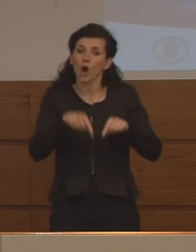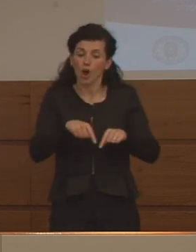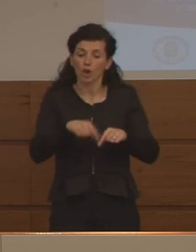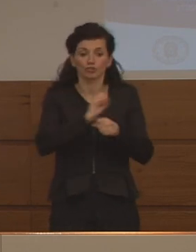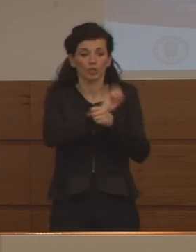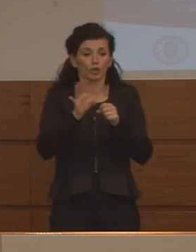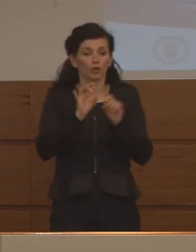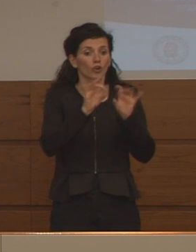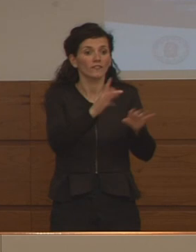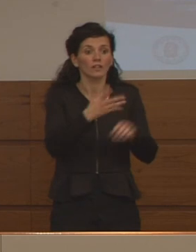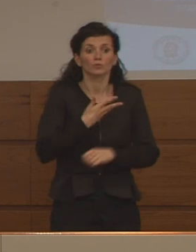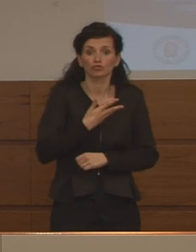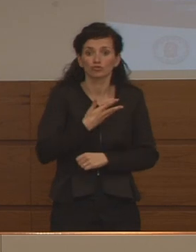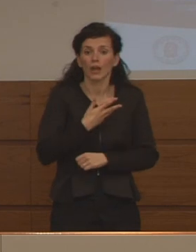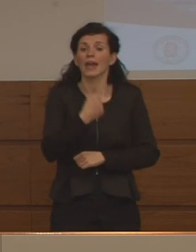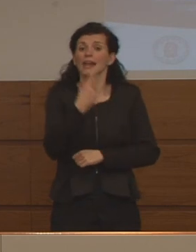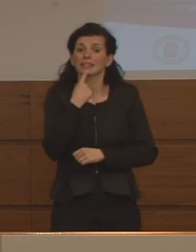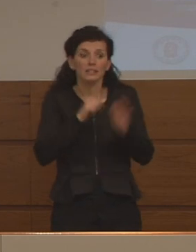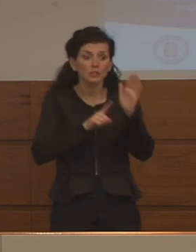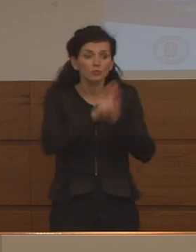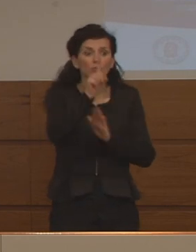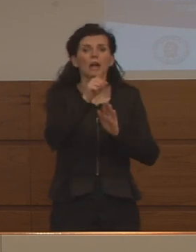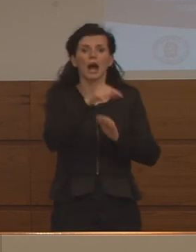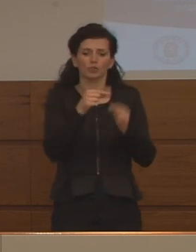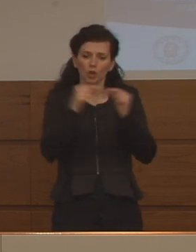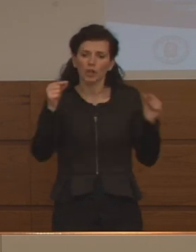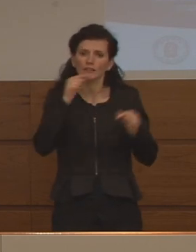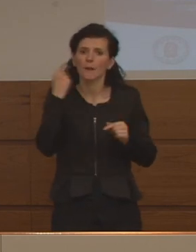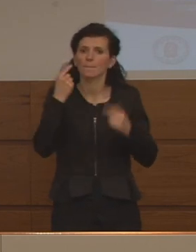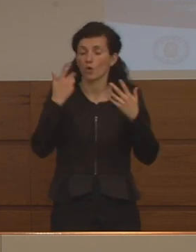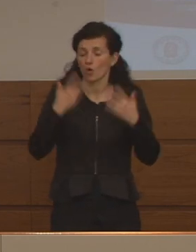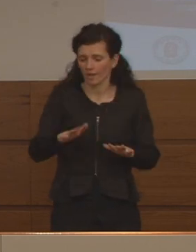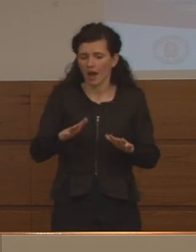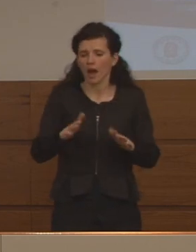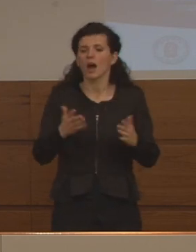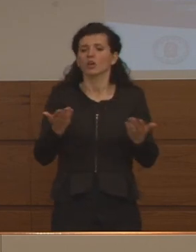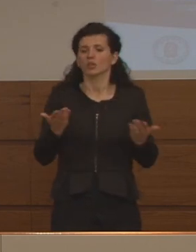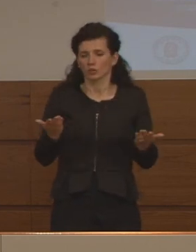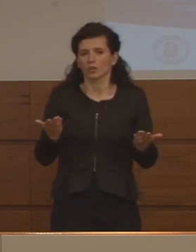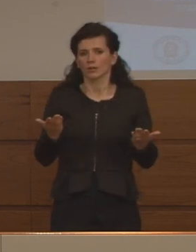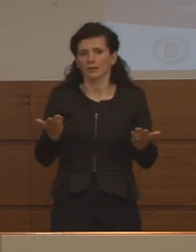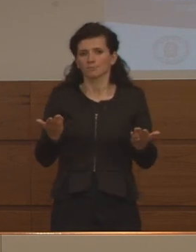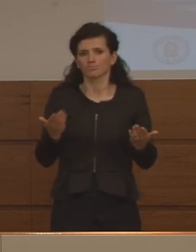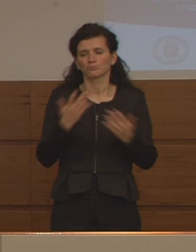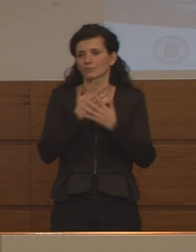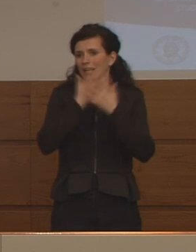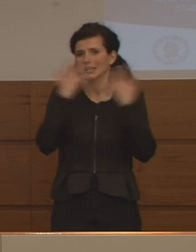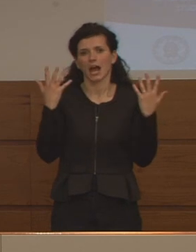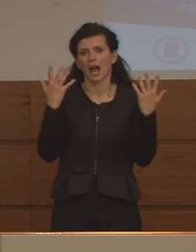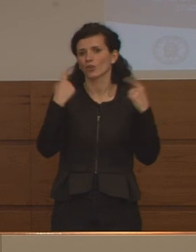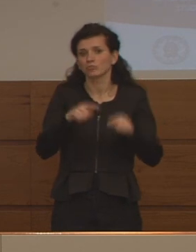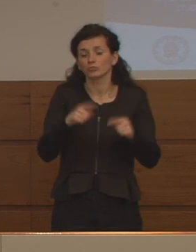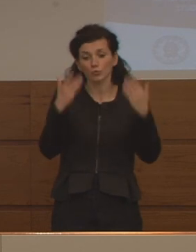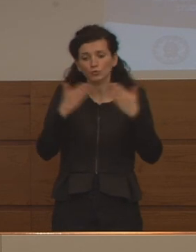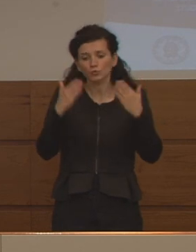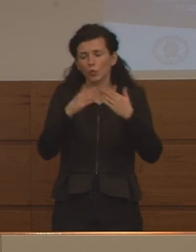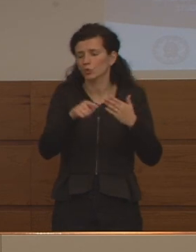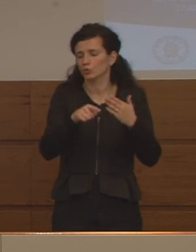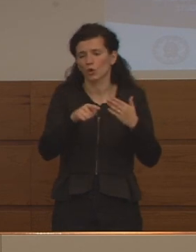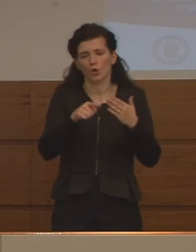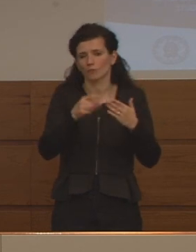tampone e chiaro che è sostanzialmente non realizzabile però